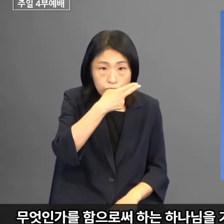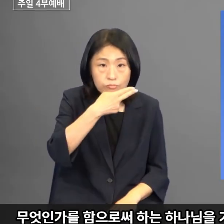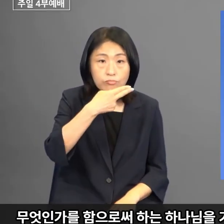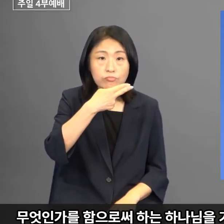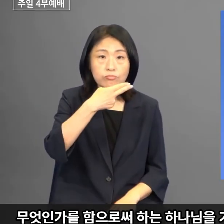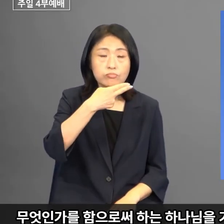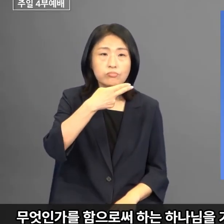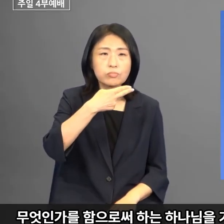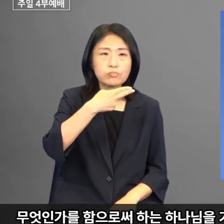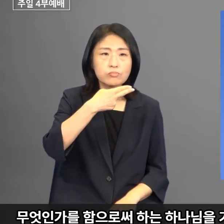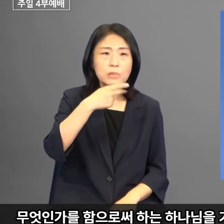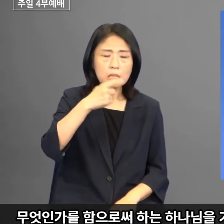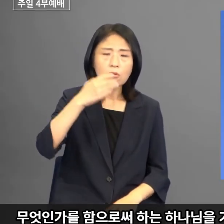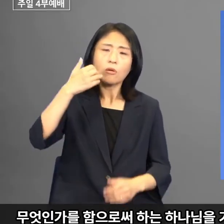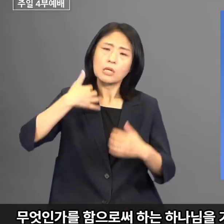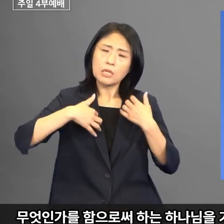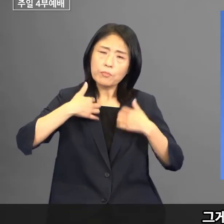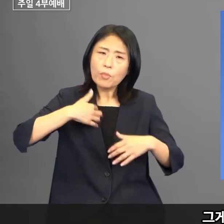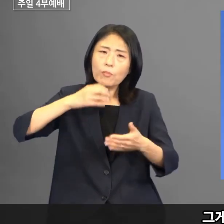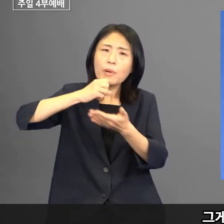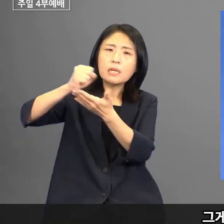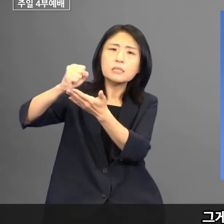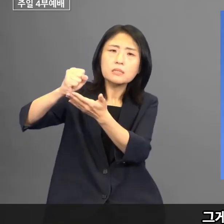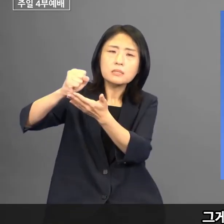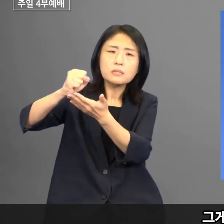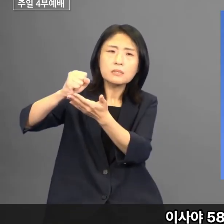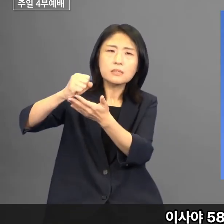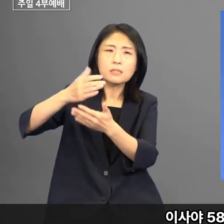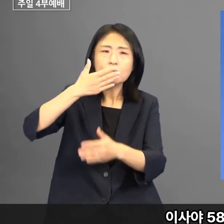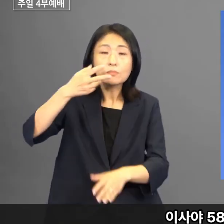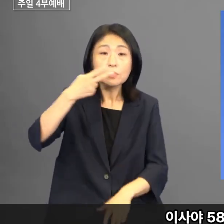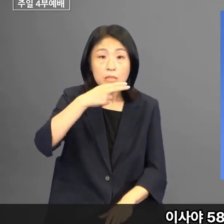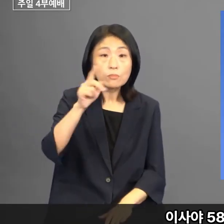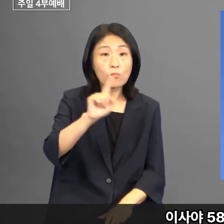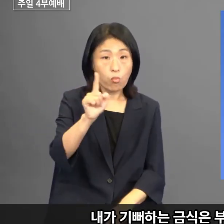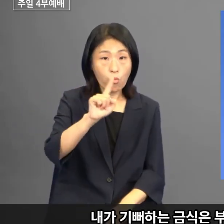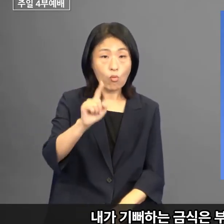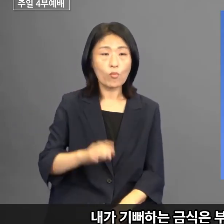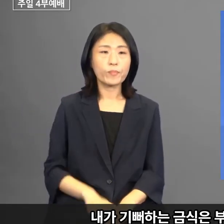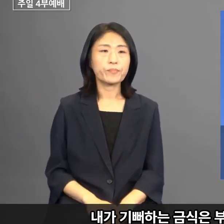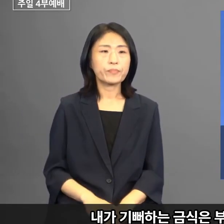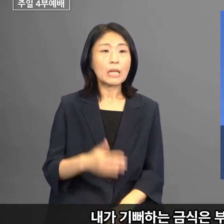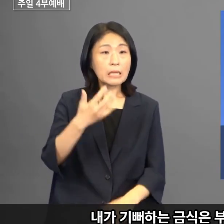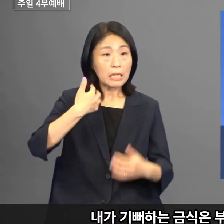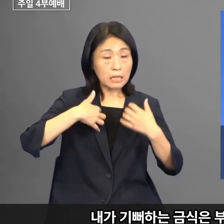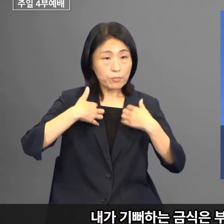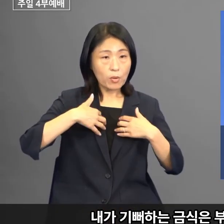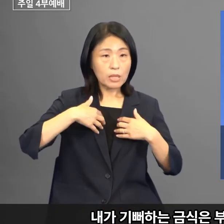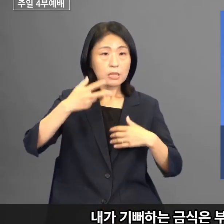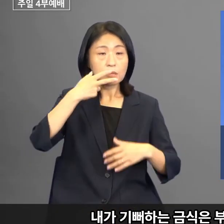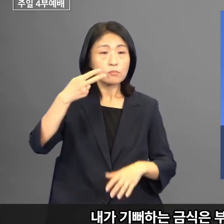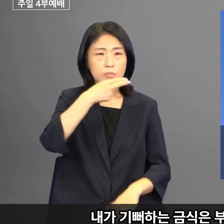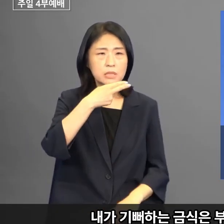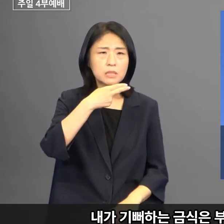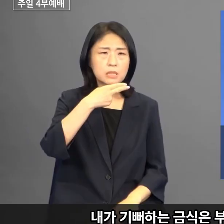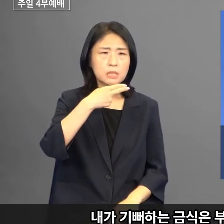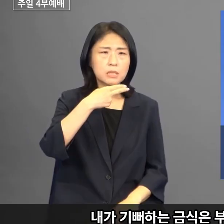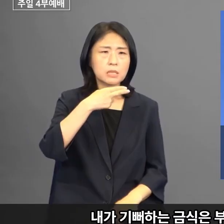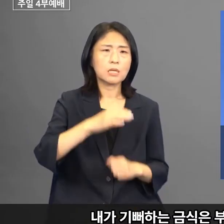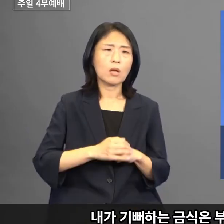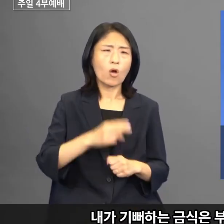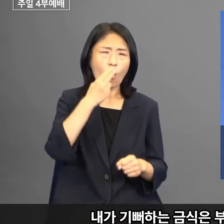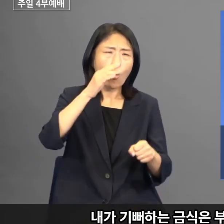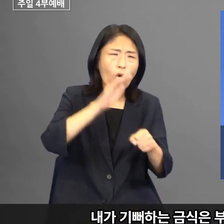하나님을 기쁘시게 하는 그런 금식이 있다는 거예요. 그게 뭐냐? 이사야 58장 6절입니다. 내가 기뻐하는 금식은 부당한